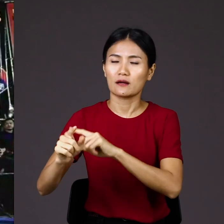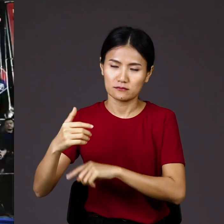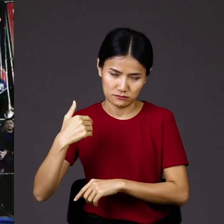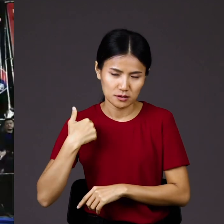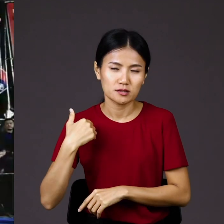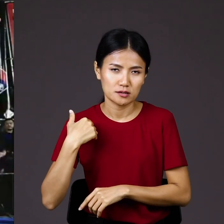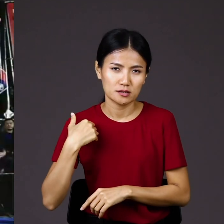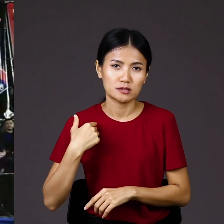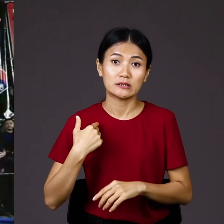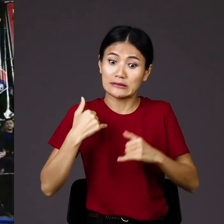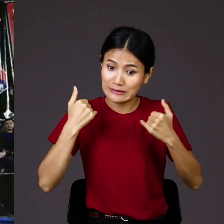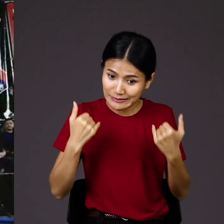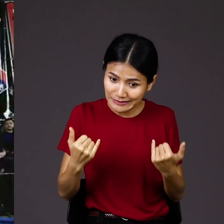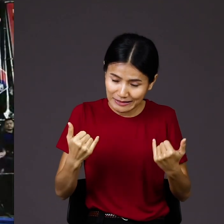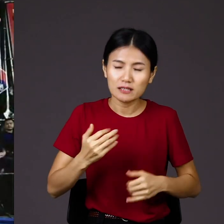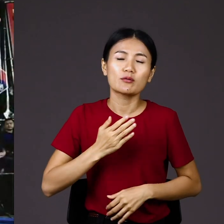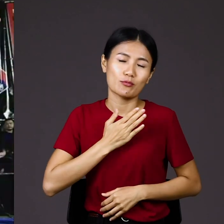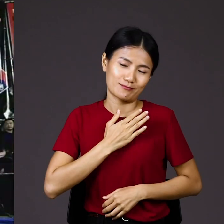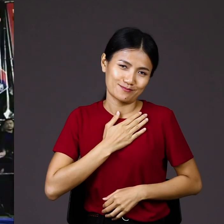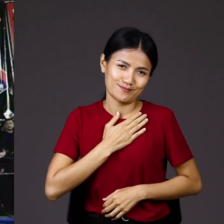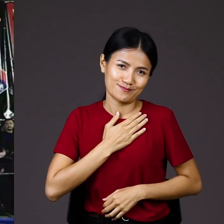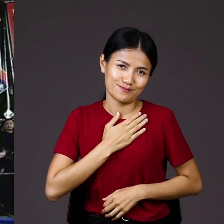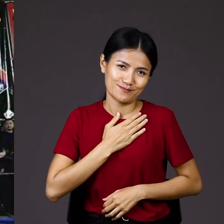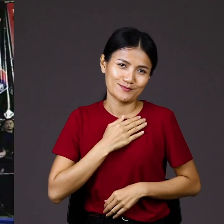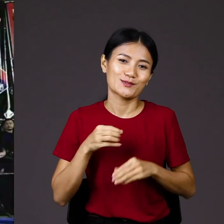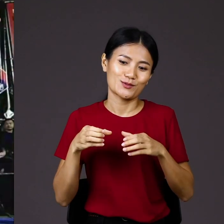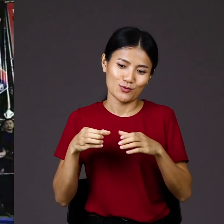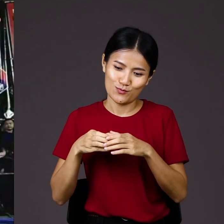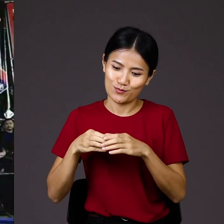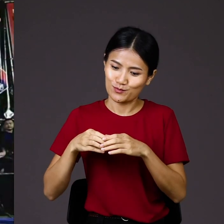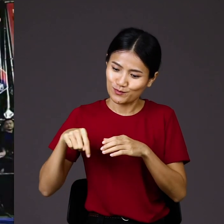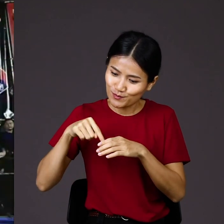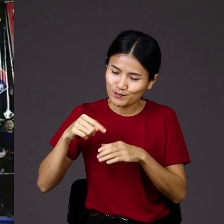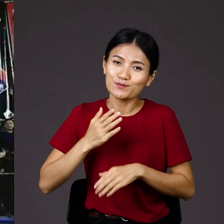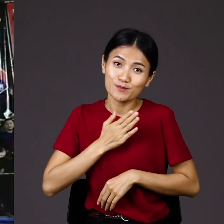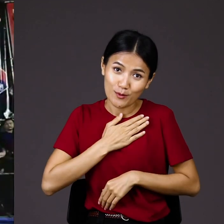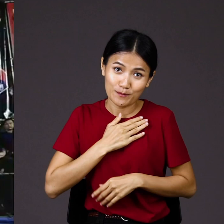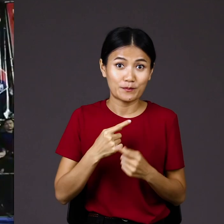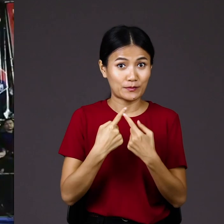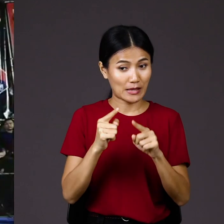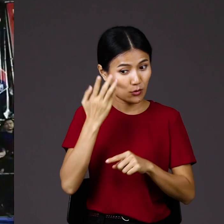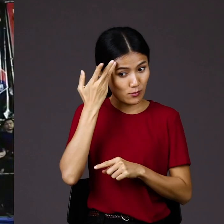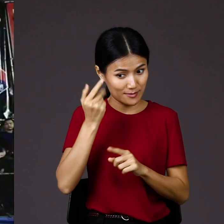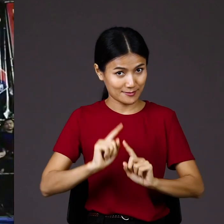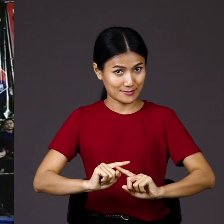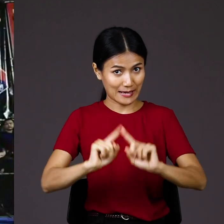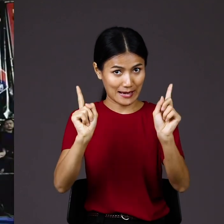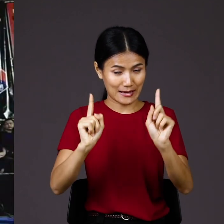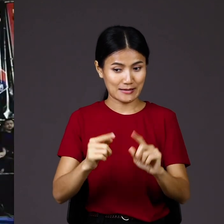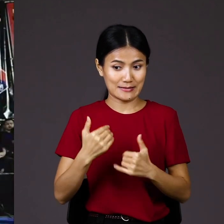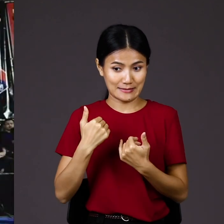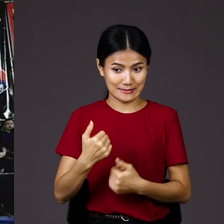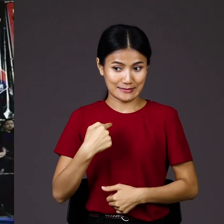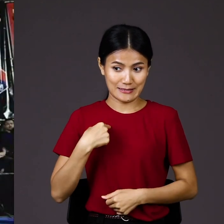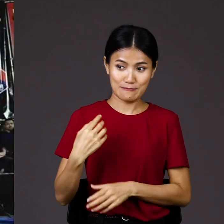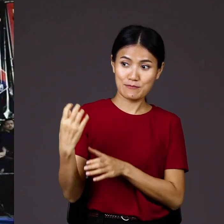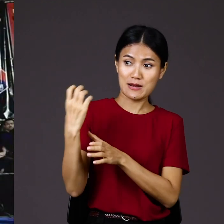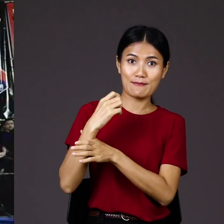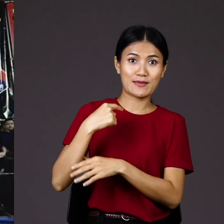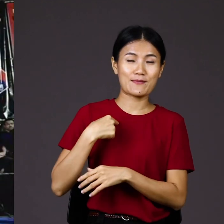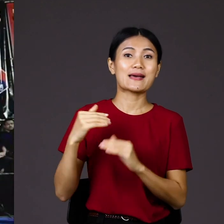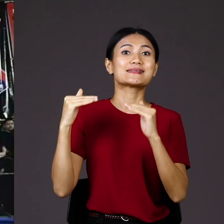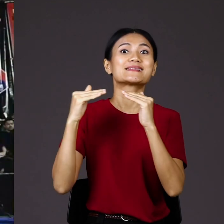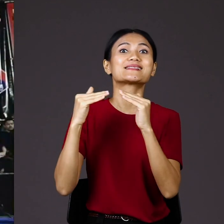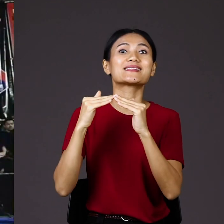งนี้ก็มาเป็นถึงชะตากรรมของพวกเราแต่เราคิดต่างไปจากเดิมครับแทนที่ตัดสิทธิ์พวกเรา10